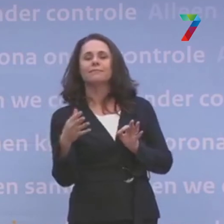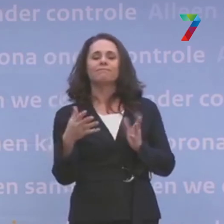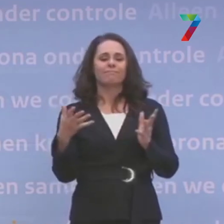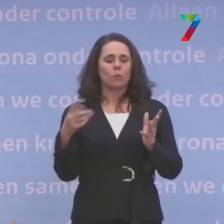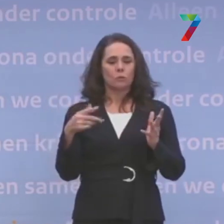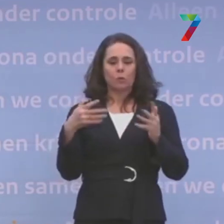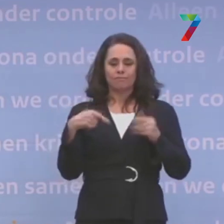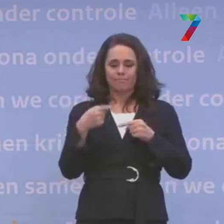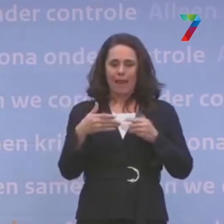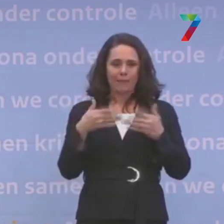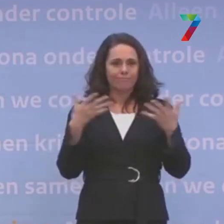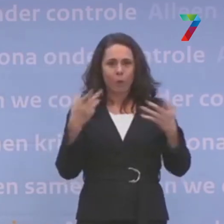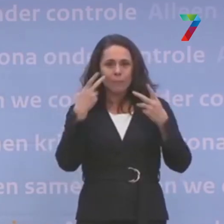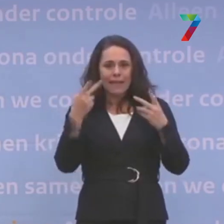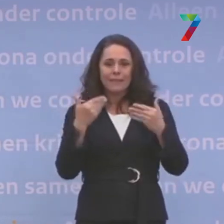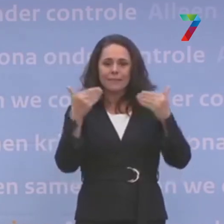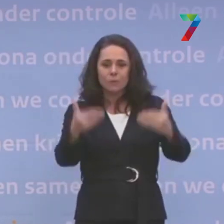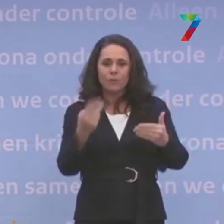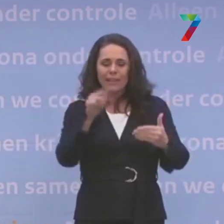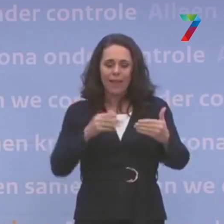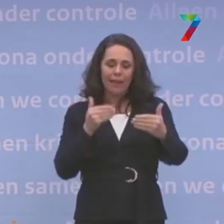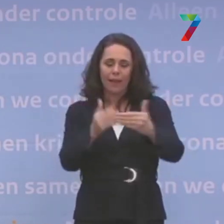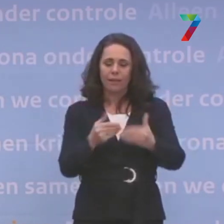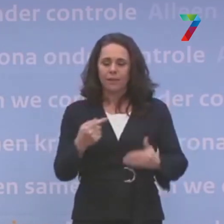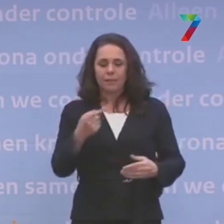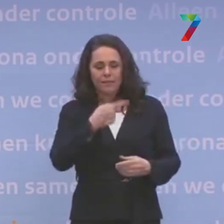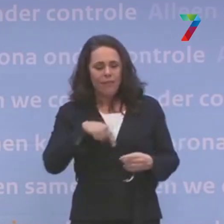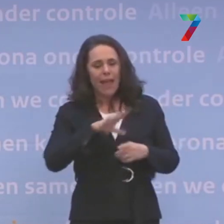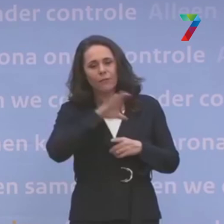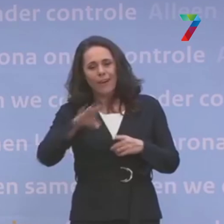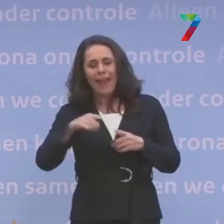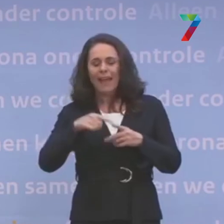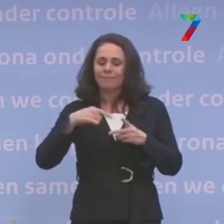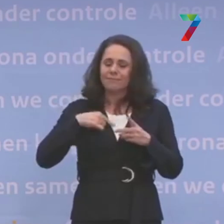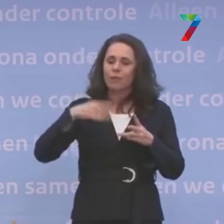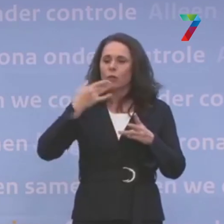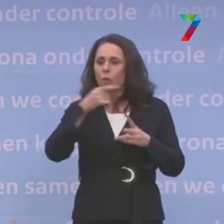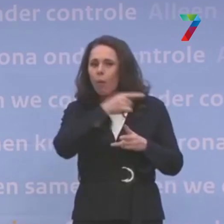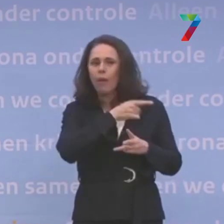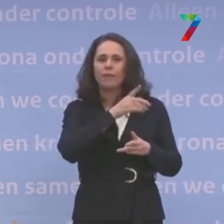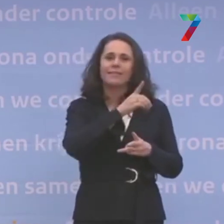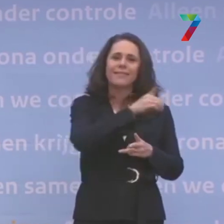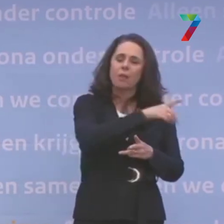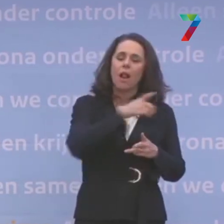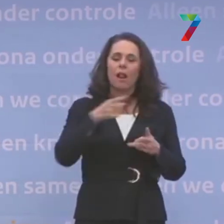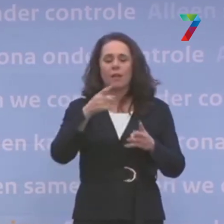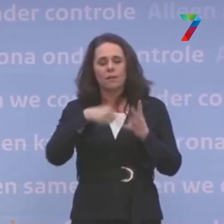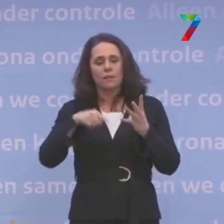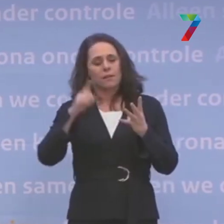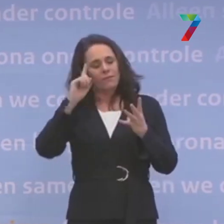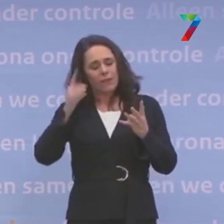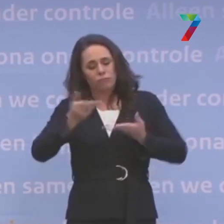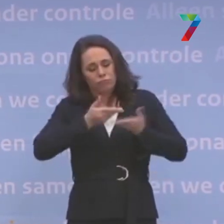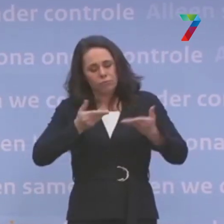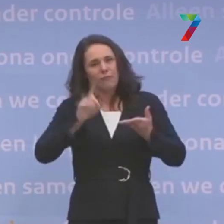samenleving. Jaap en ik, Jaap van Dissel en ik en Hugo de Jonge zullen steeds en Martin van Rijn met jullie delen wat we weten, wat we niet weten, wat we denken dat verstandig is als